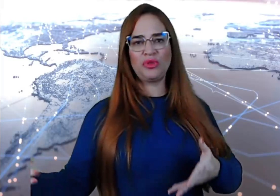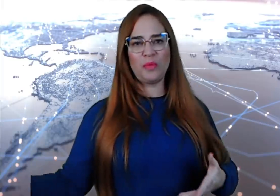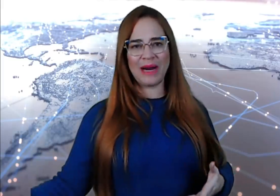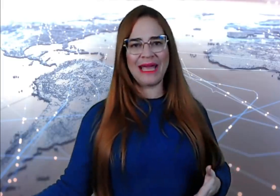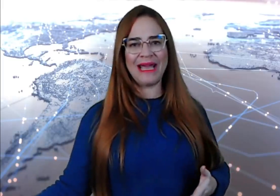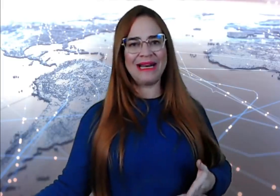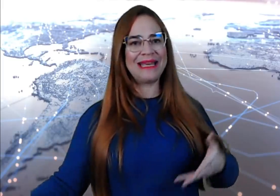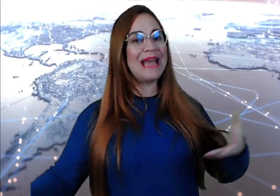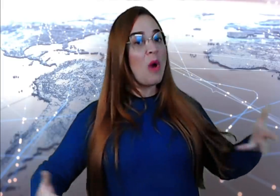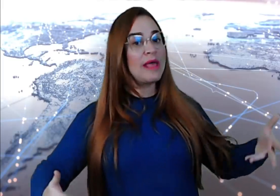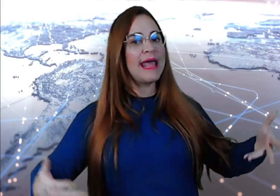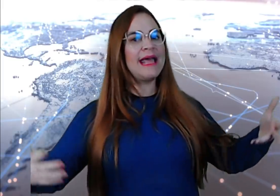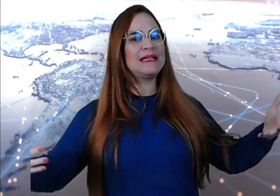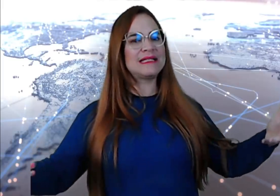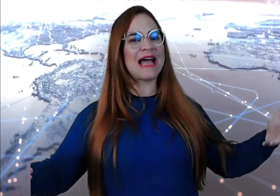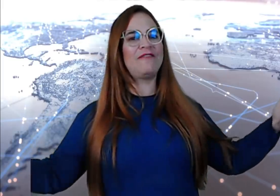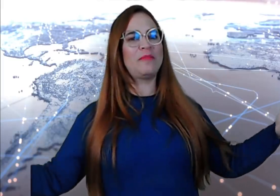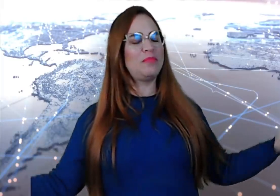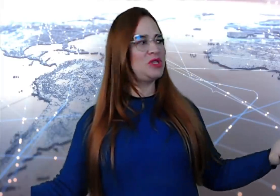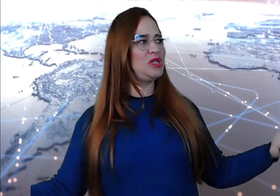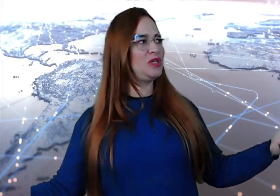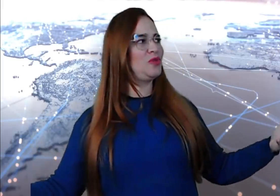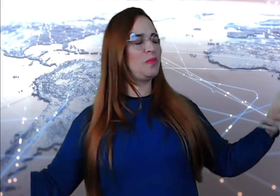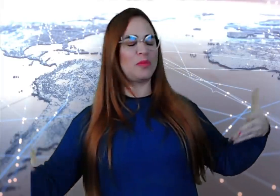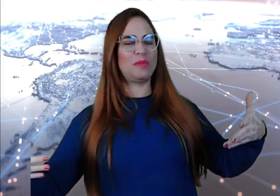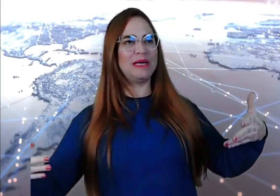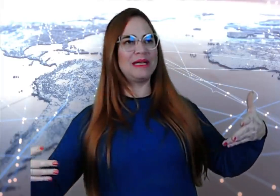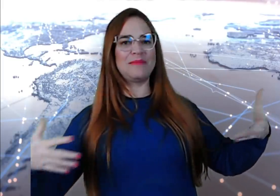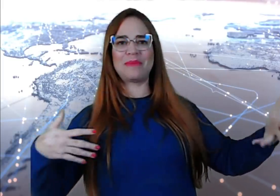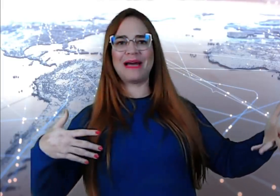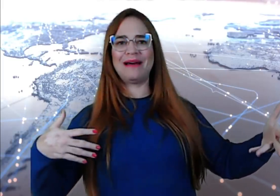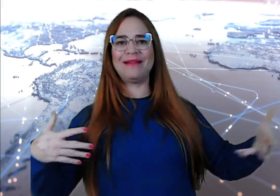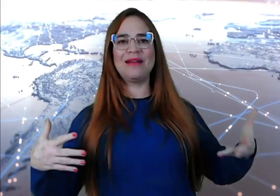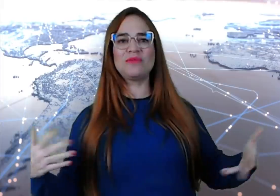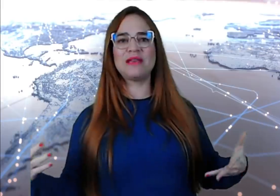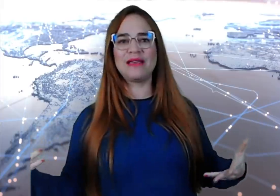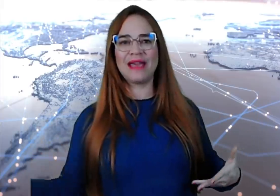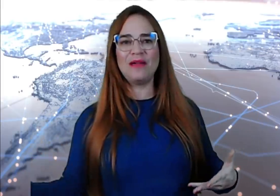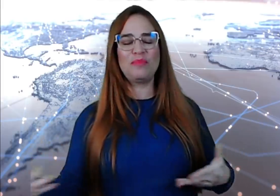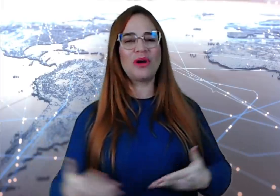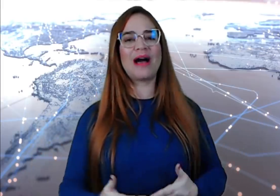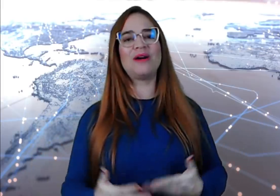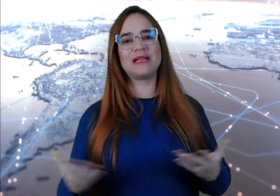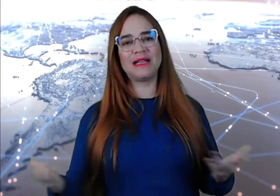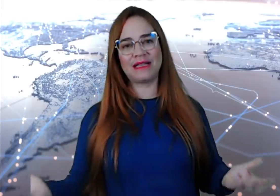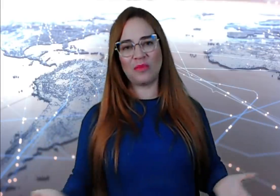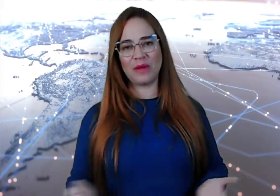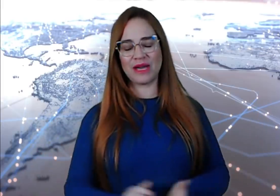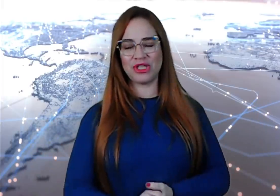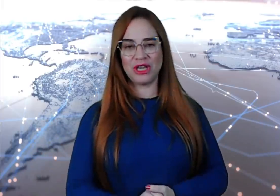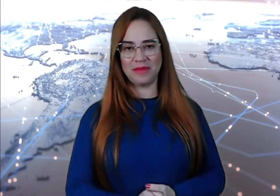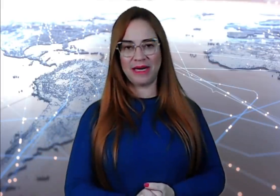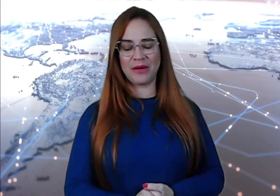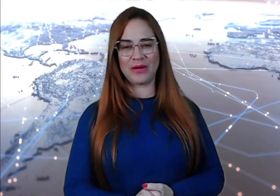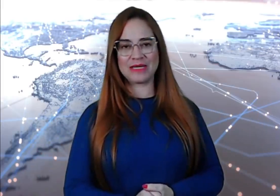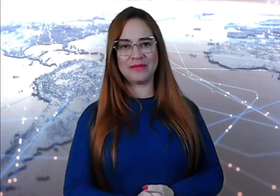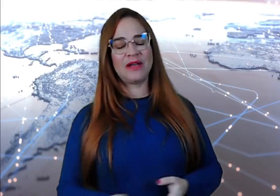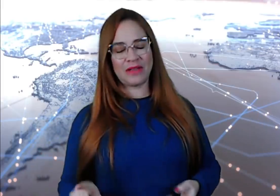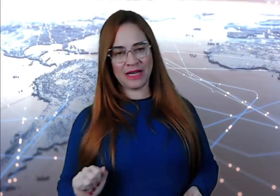pra ele que alguém estava pedindo propina pra não sei quem por causa da tal picadinha milagrosa. Não tá